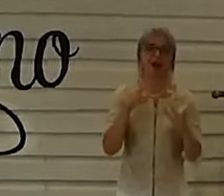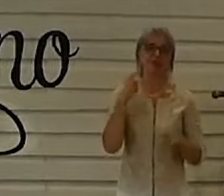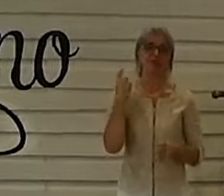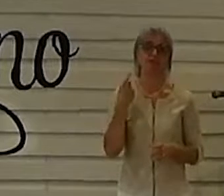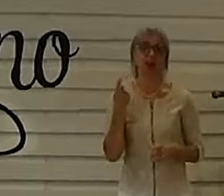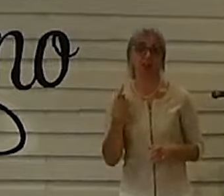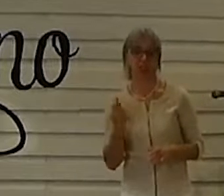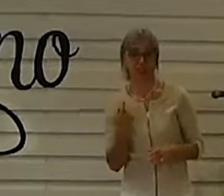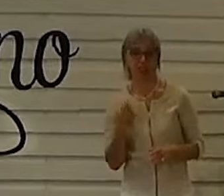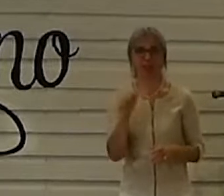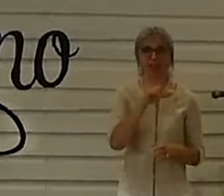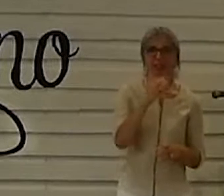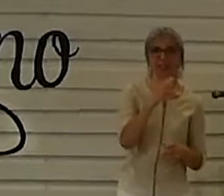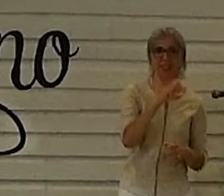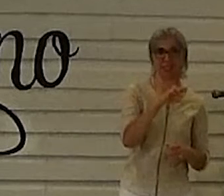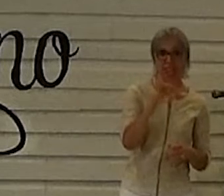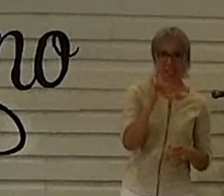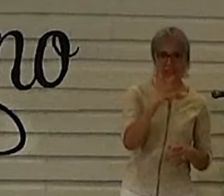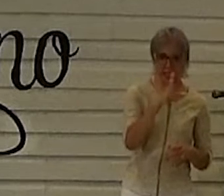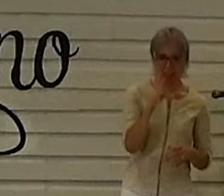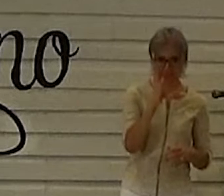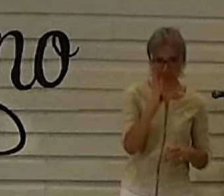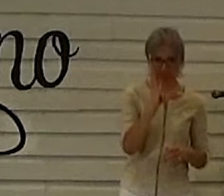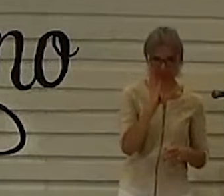e gli scribi cosa facevano?